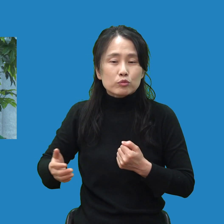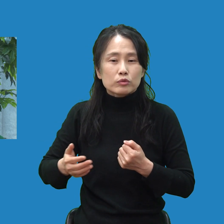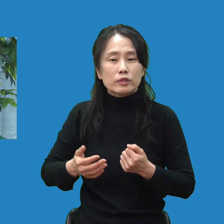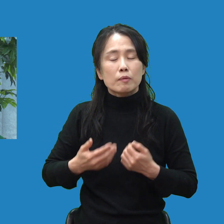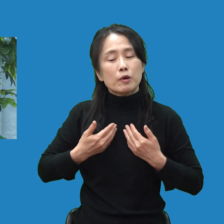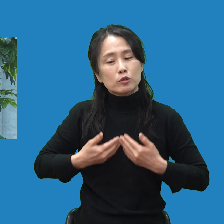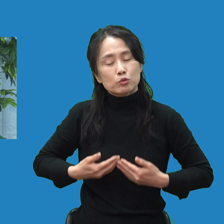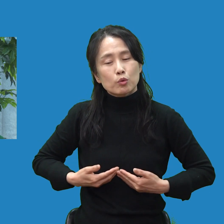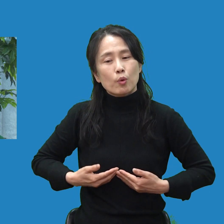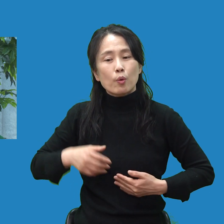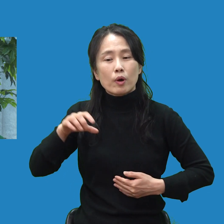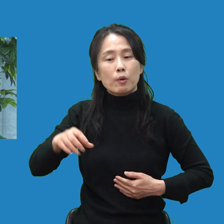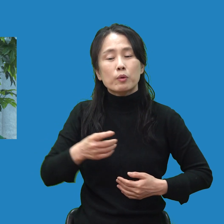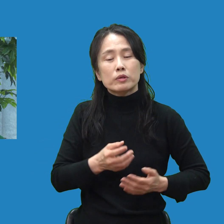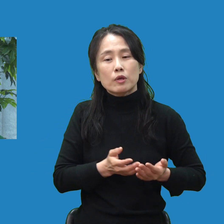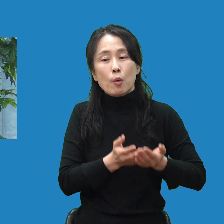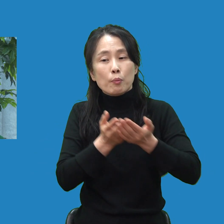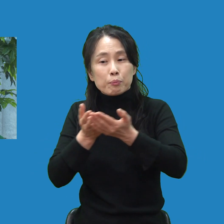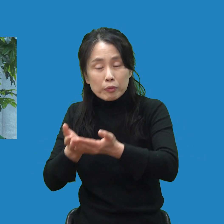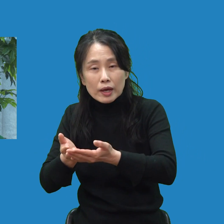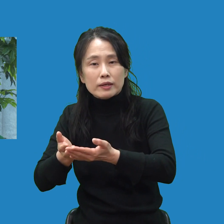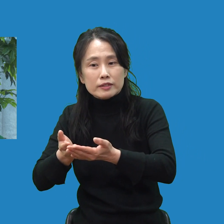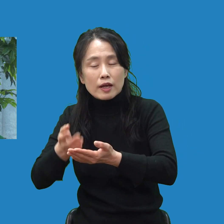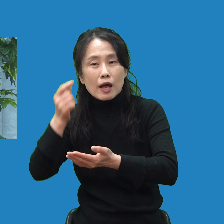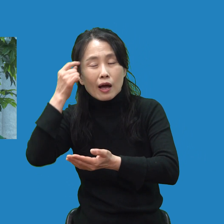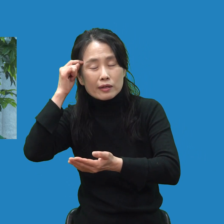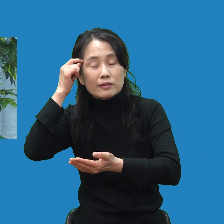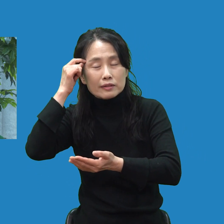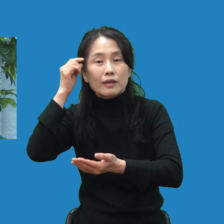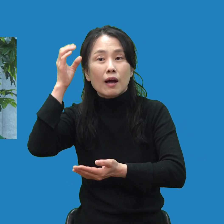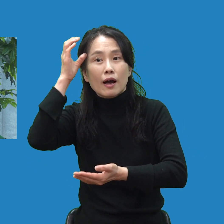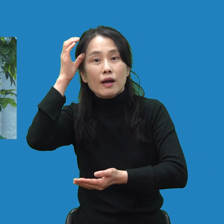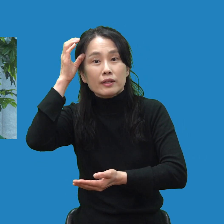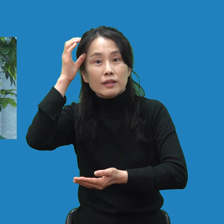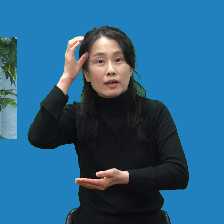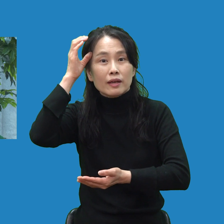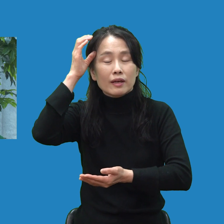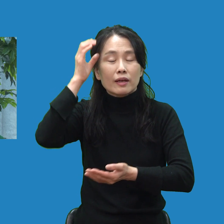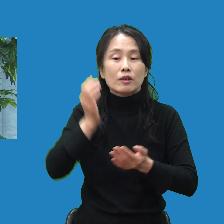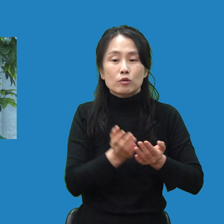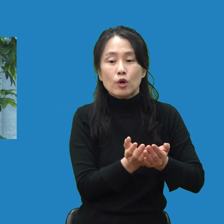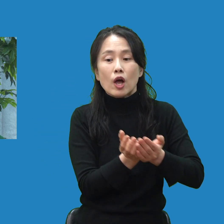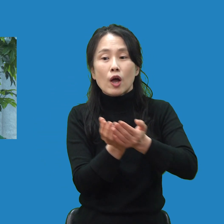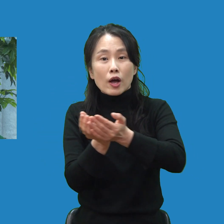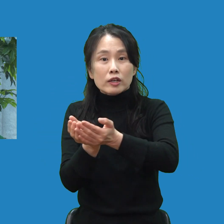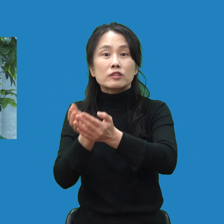끼니를 때우면서 그런 여유 있는 시간을 가졌을까요?